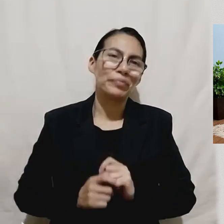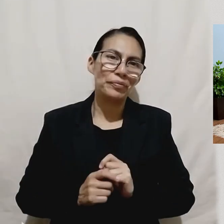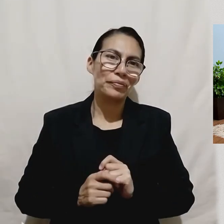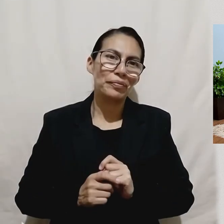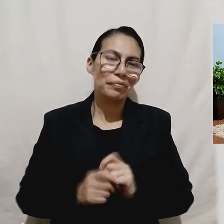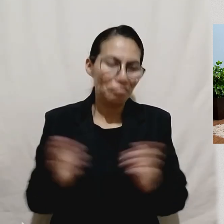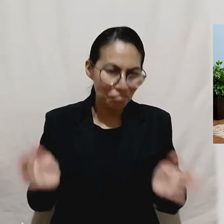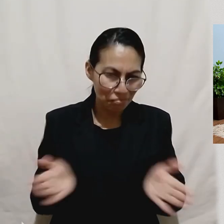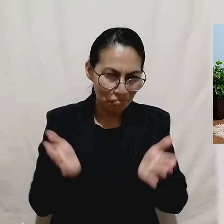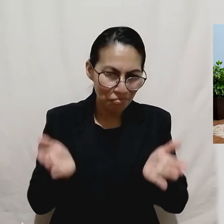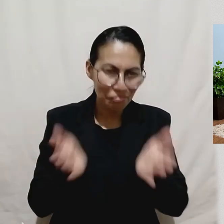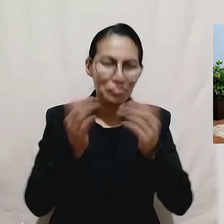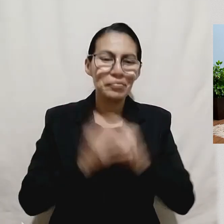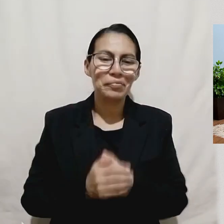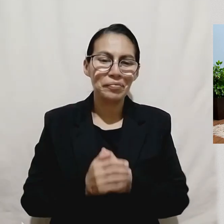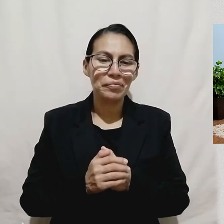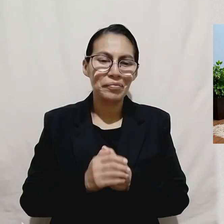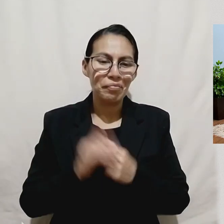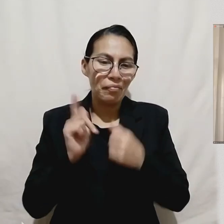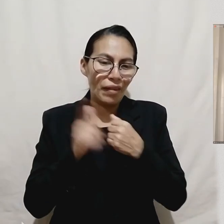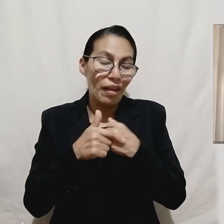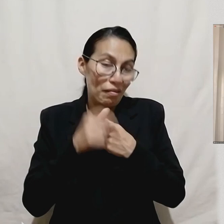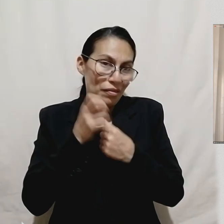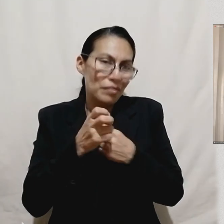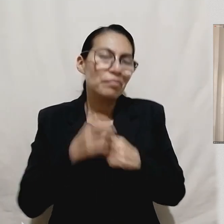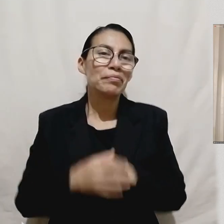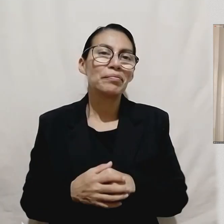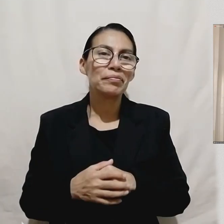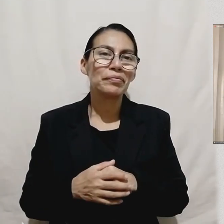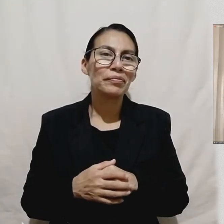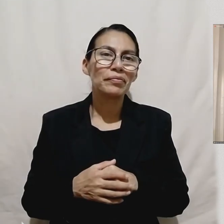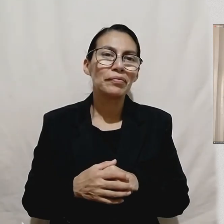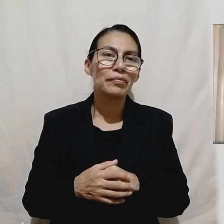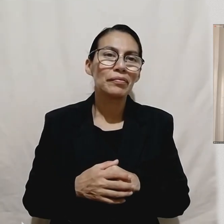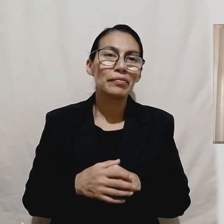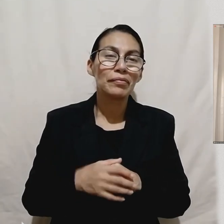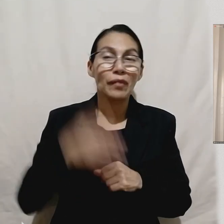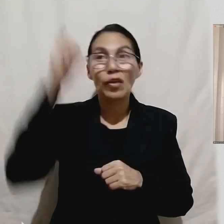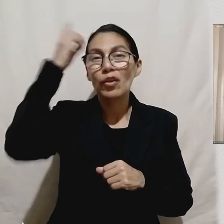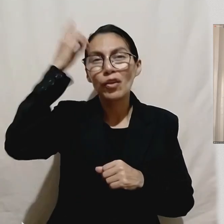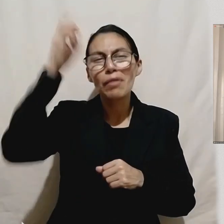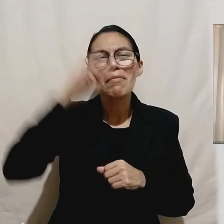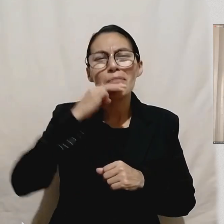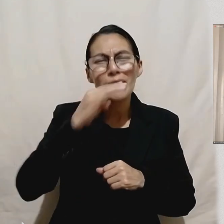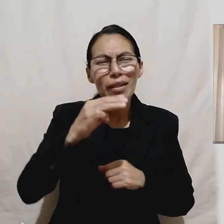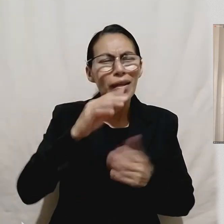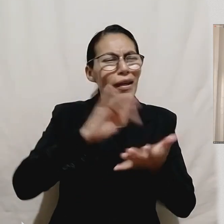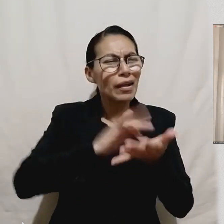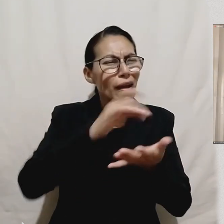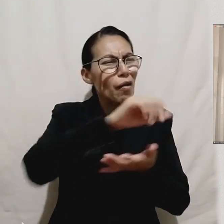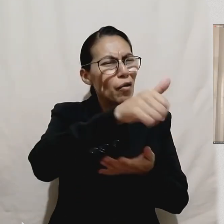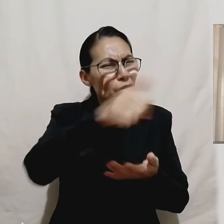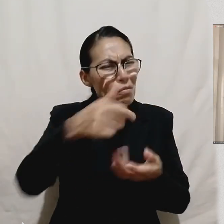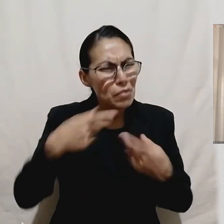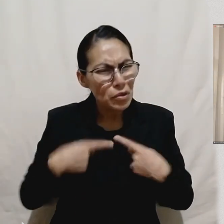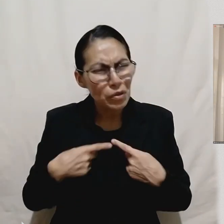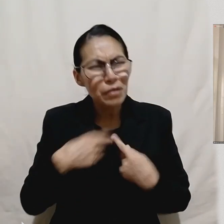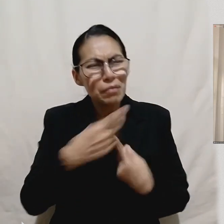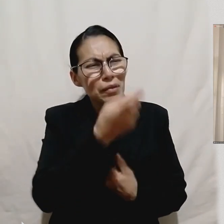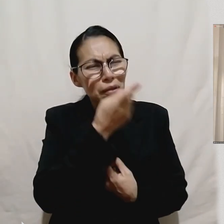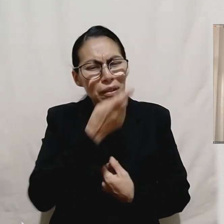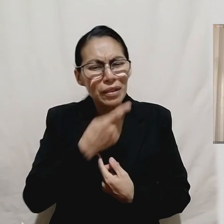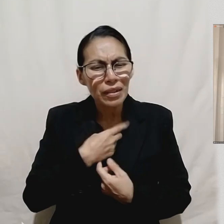yo estoy contigo digo Vamos adelante algo parecido es un mensaje de Dios a través de otras personas